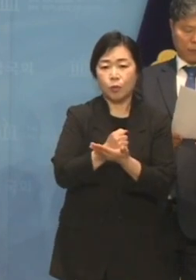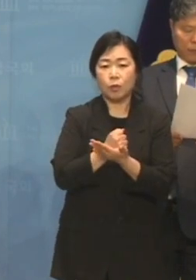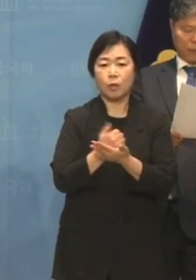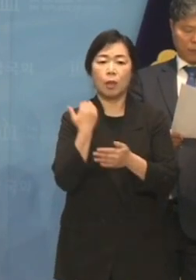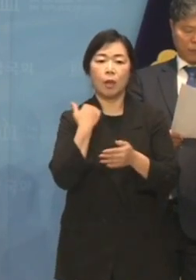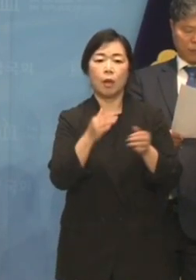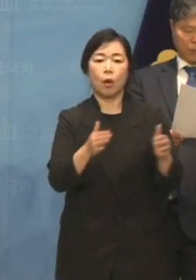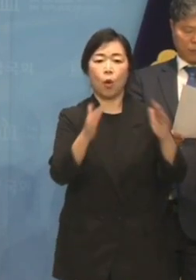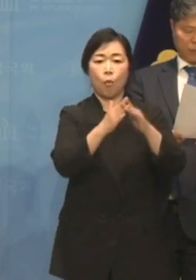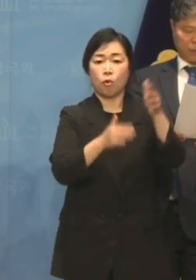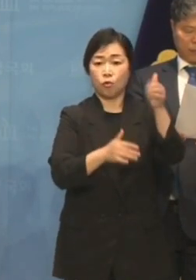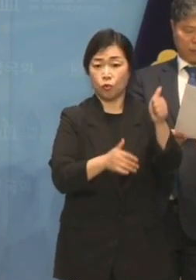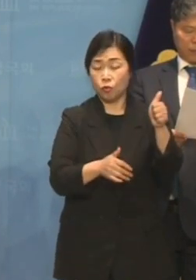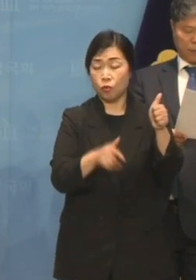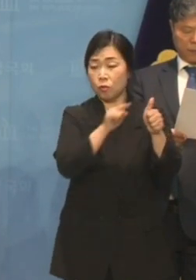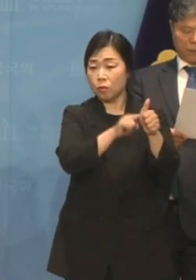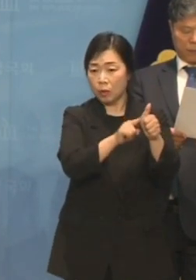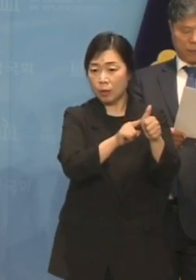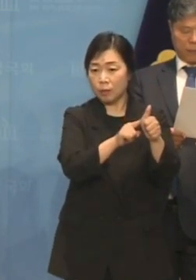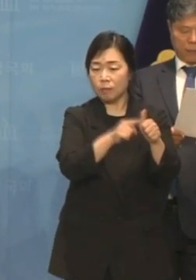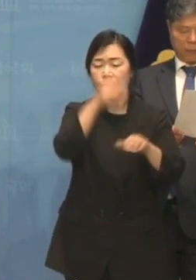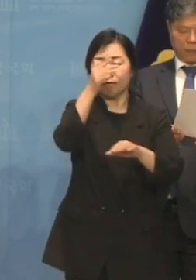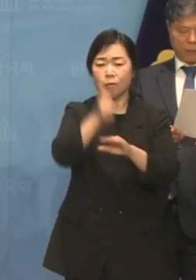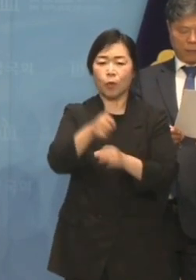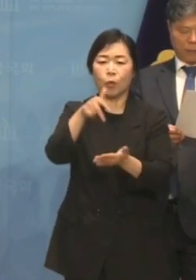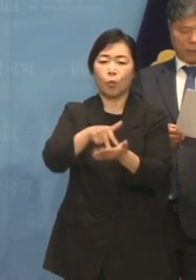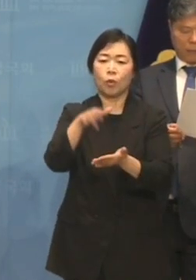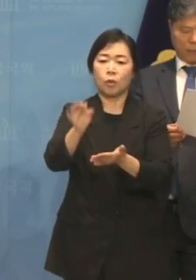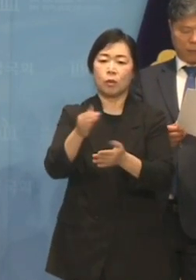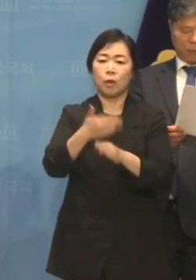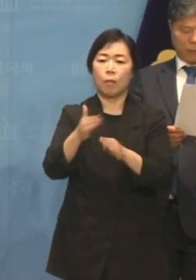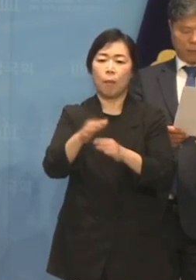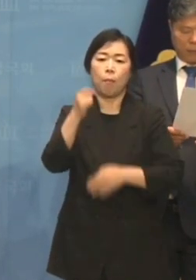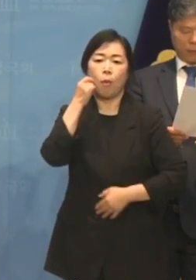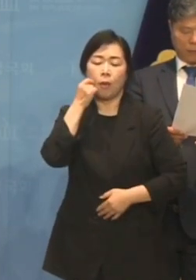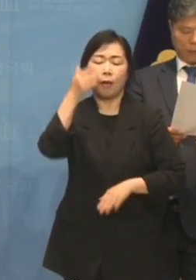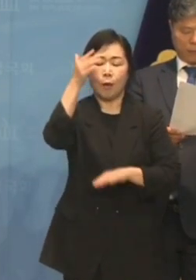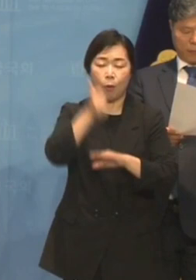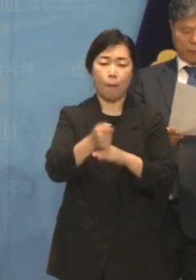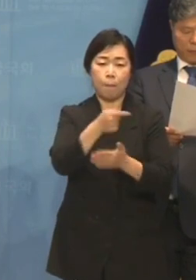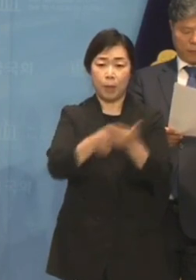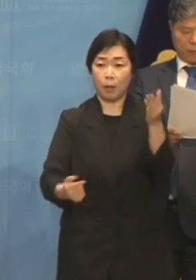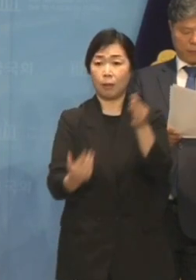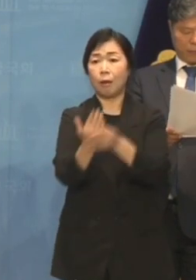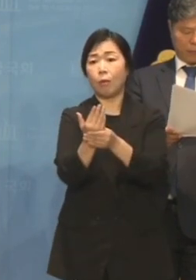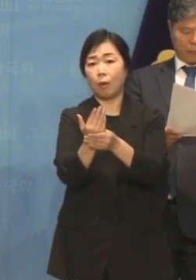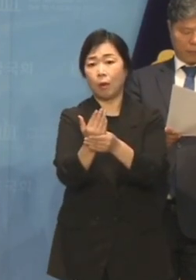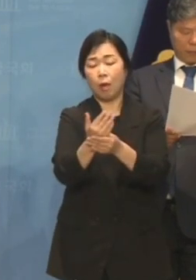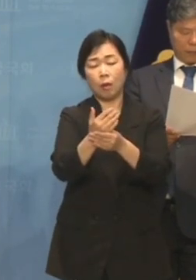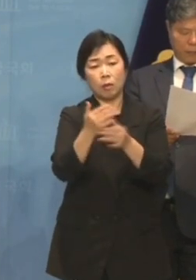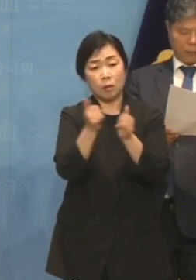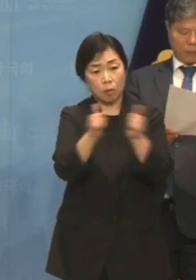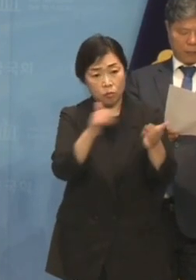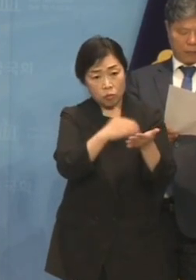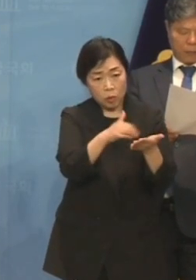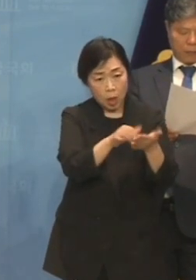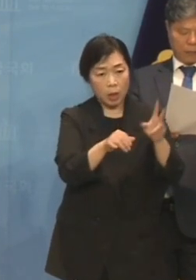보증금을 반환하지 못하는 깡통주택, 전세사기 피해주택은 2만 가구 이상으로